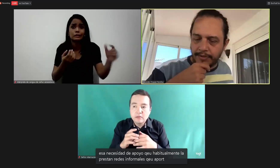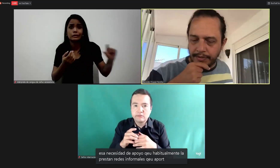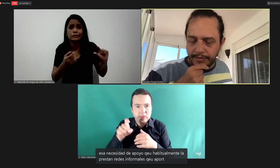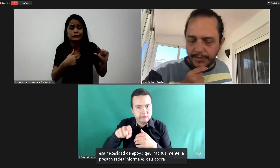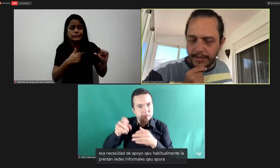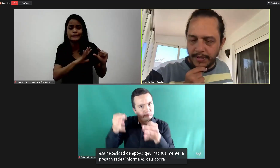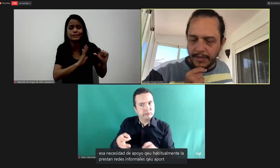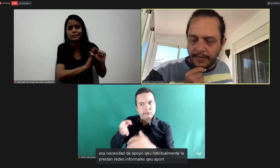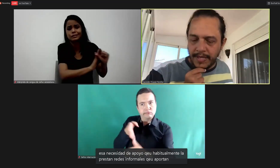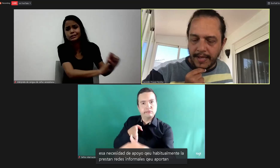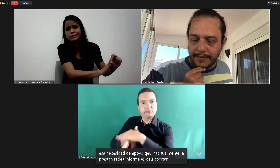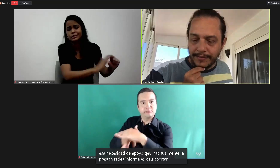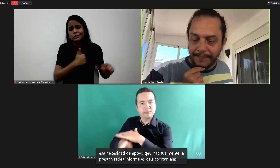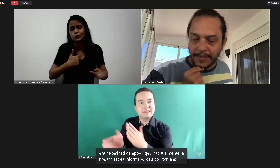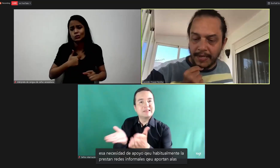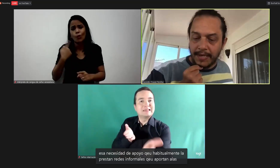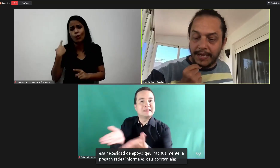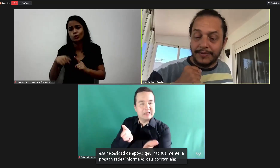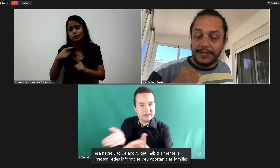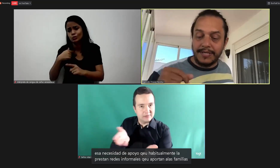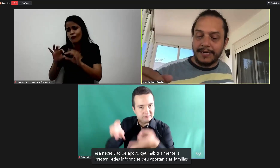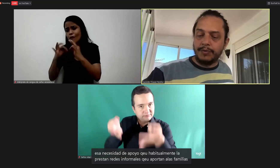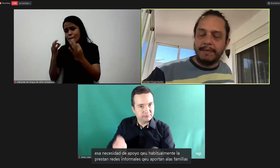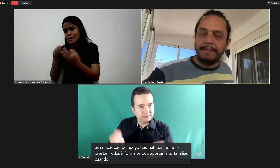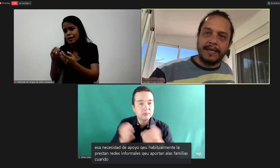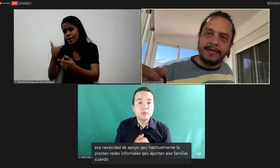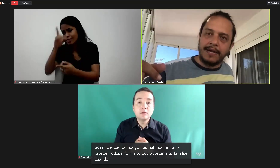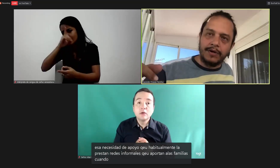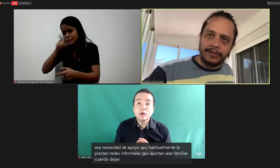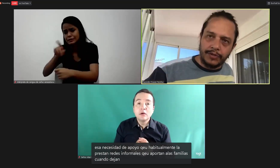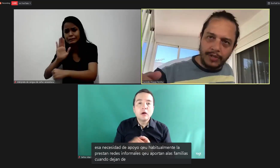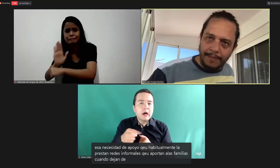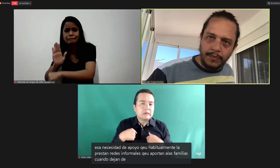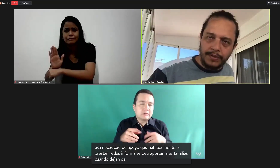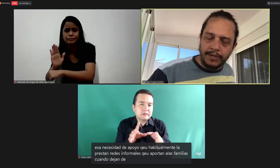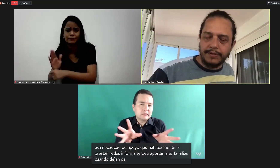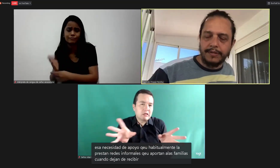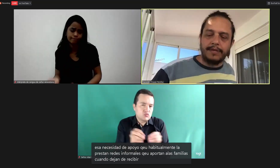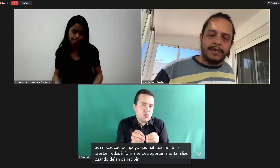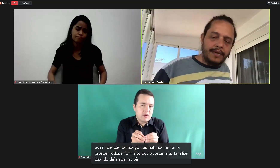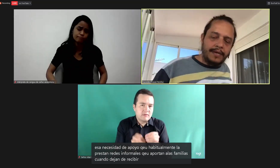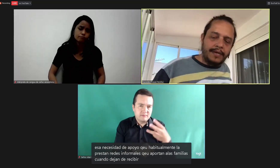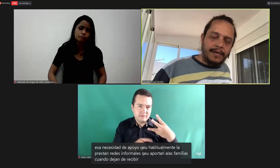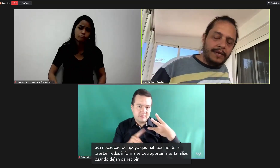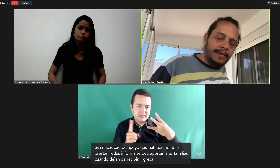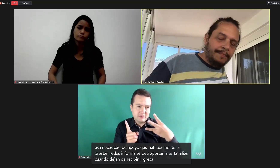estos cuidados. Entonces, en resumen, me quedaría con estos 3 puntos